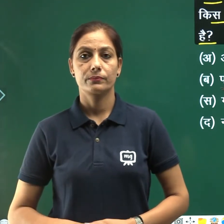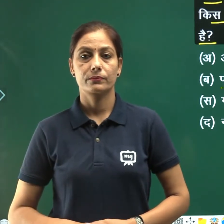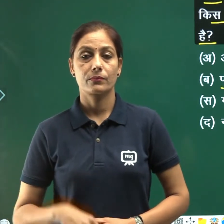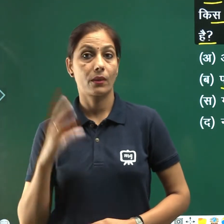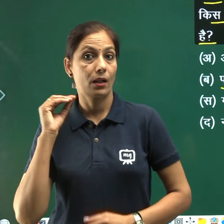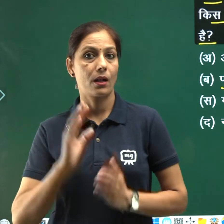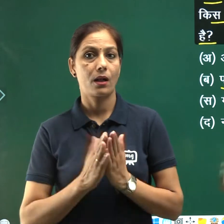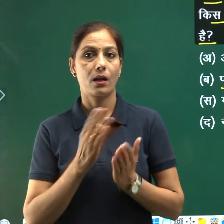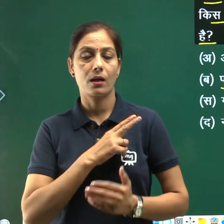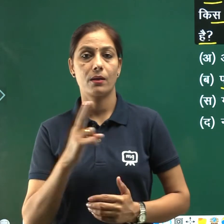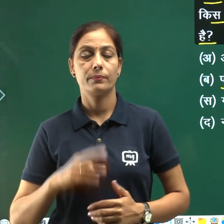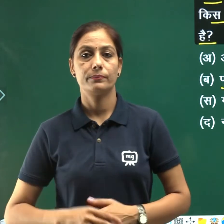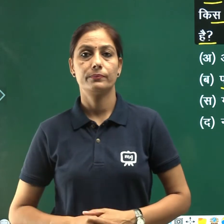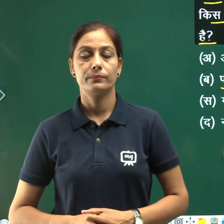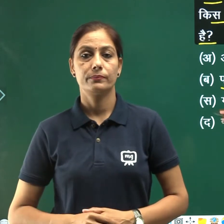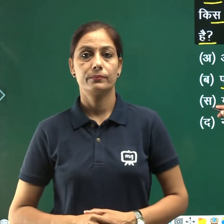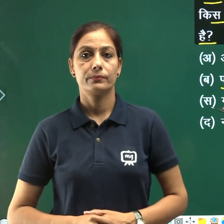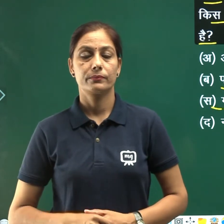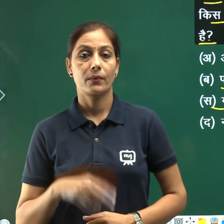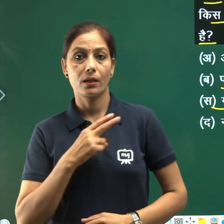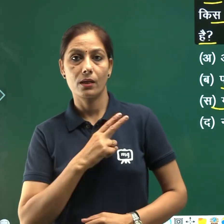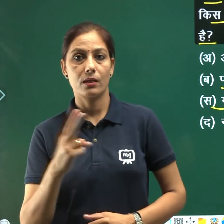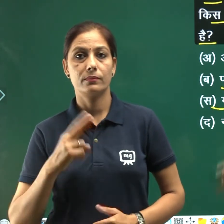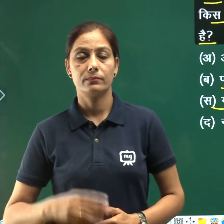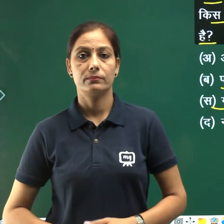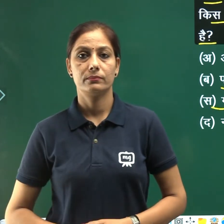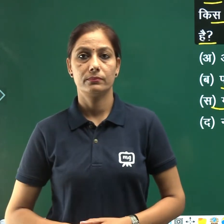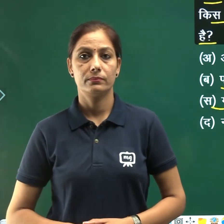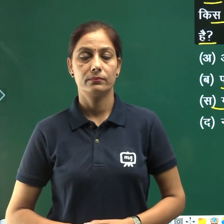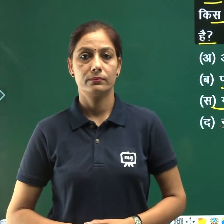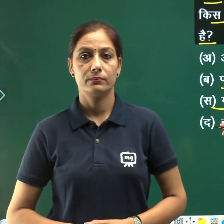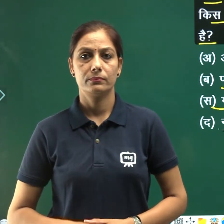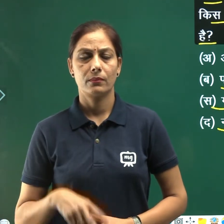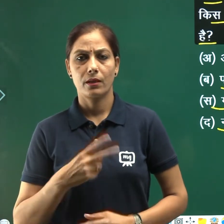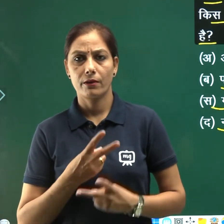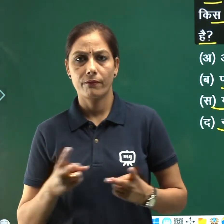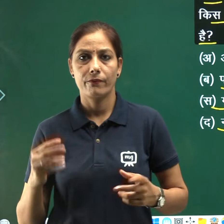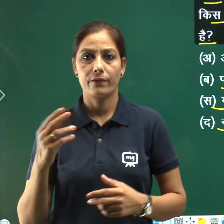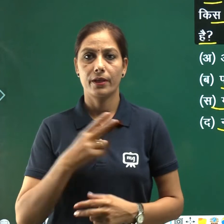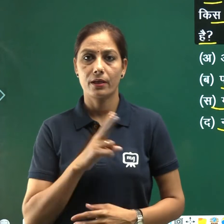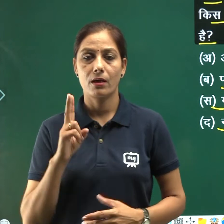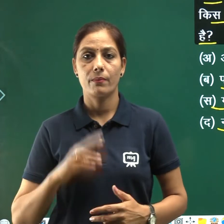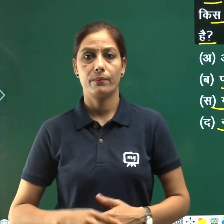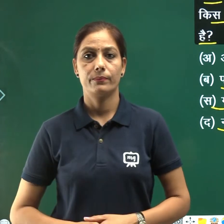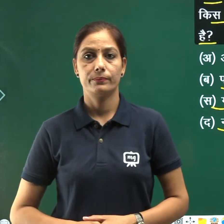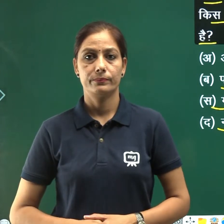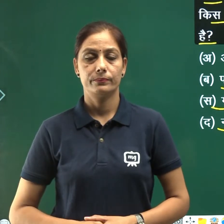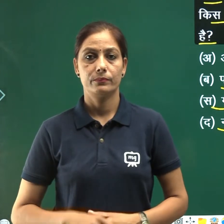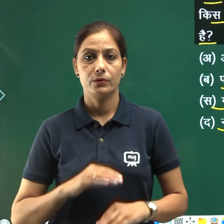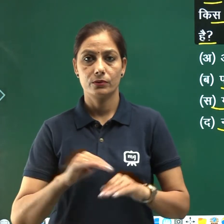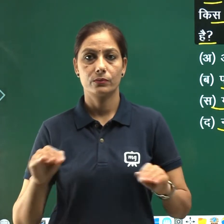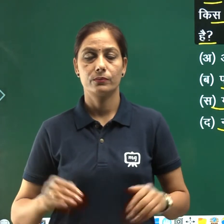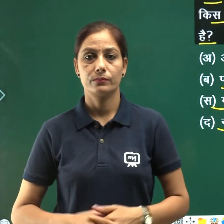दूसरा परिमल, तीसरा गीतिका, चौथा नए पत्ते।